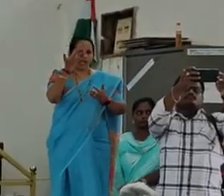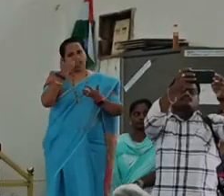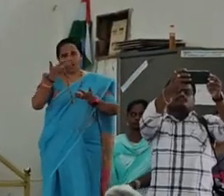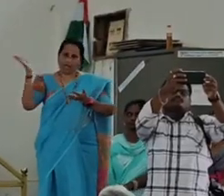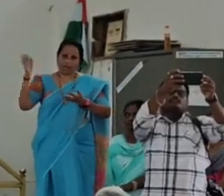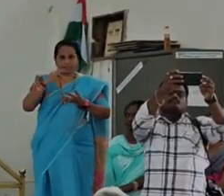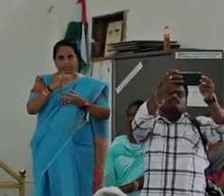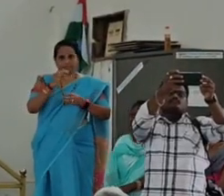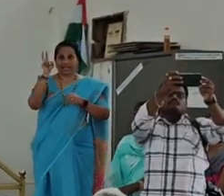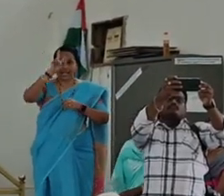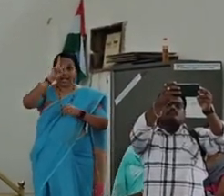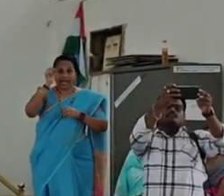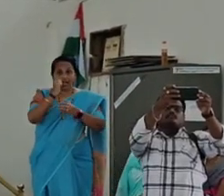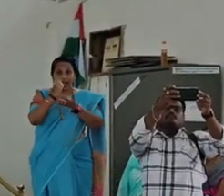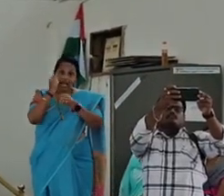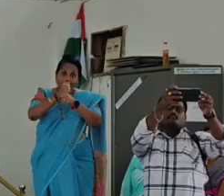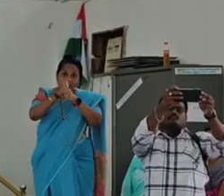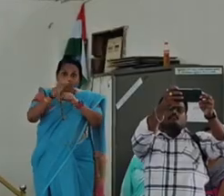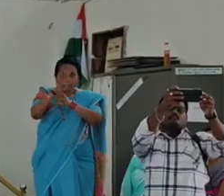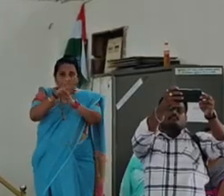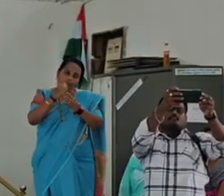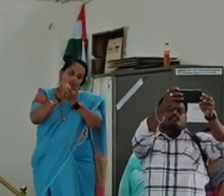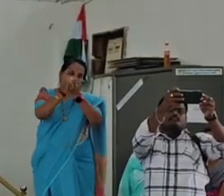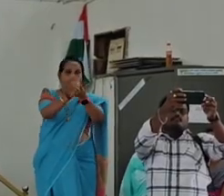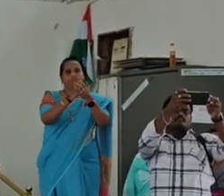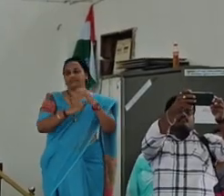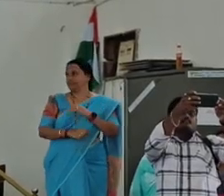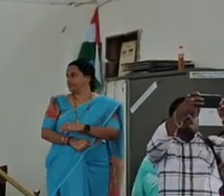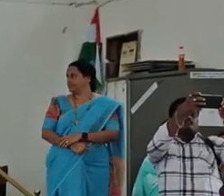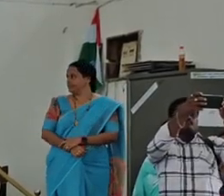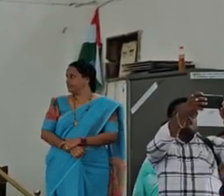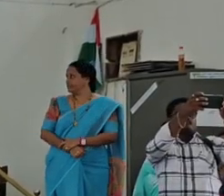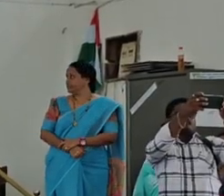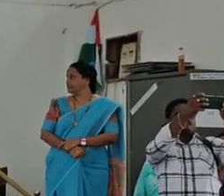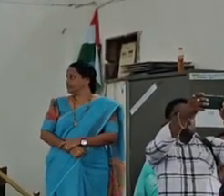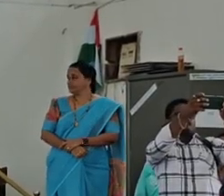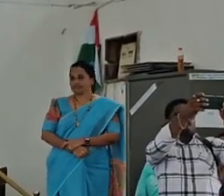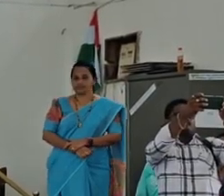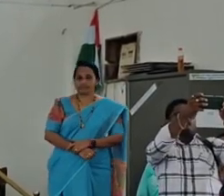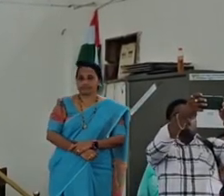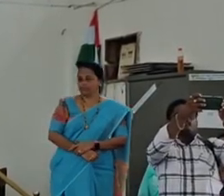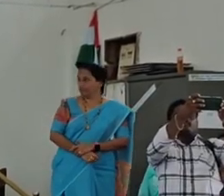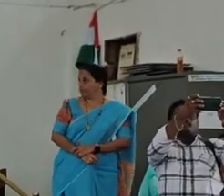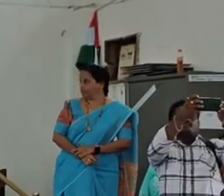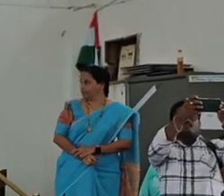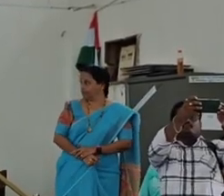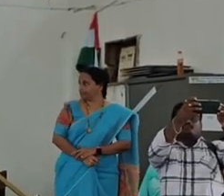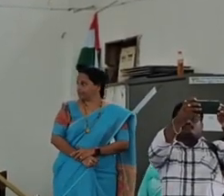యొక్క అవకాశాన్ని అందరూ ఉపయోగించుకోవాల్సిందిగా మరి మాట్లాడుతుంది.